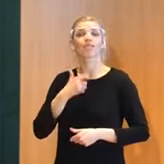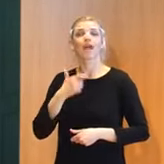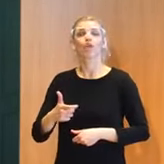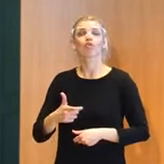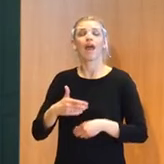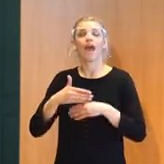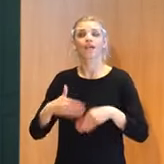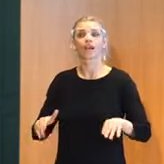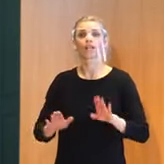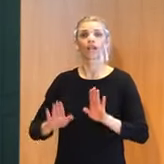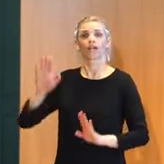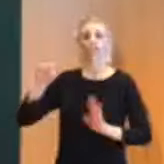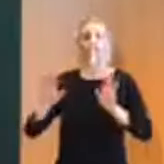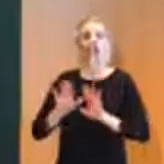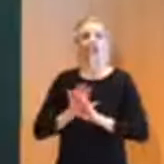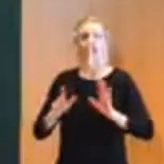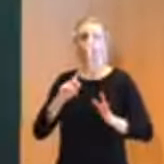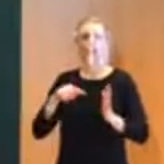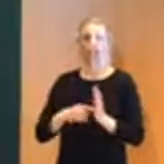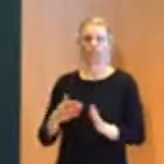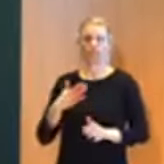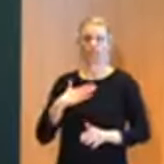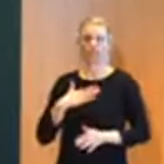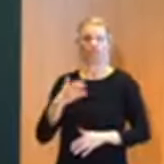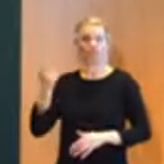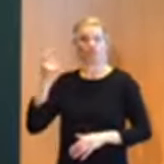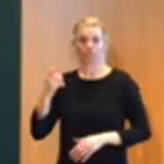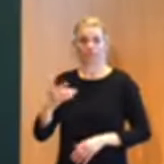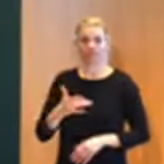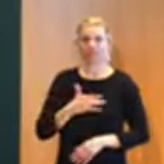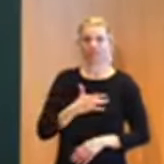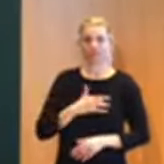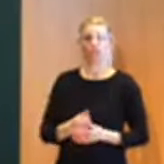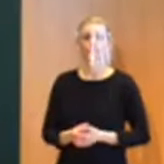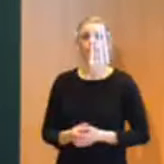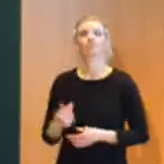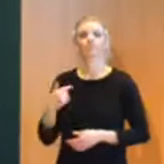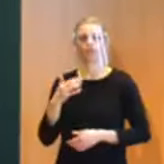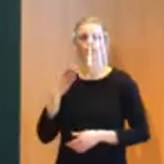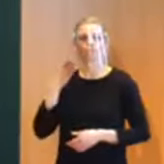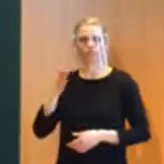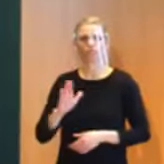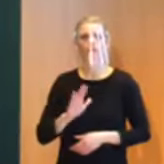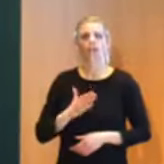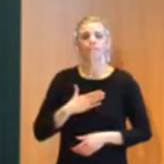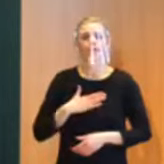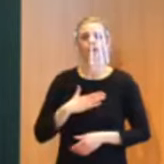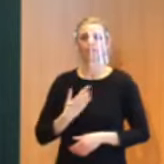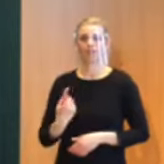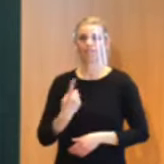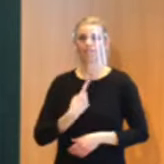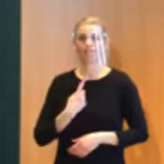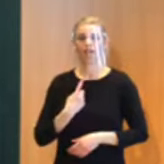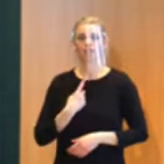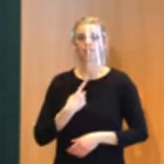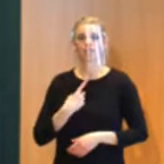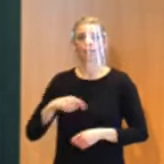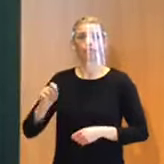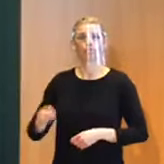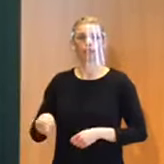hlasovať len podľa nášho vedomia a svedomia. Budeme mať vlastné poslanecké